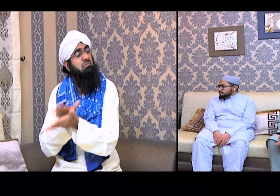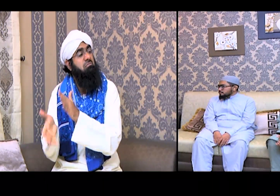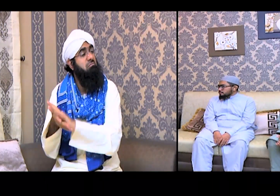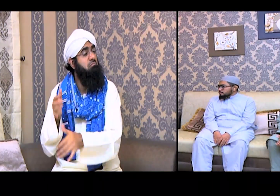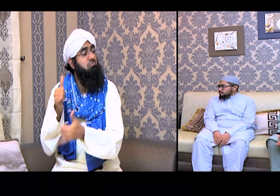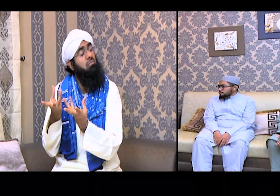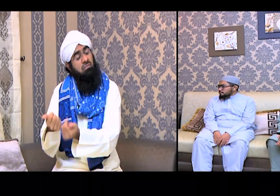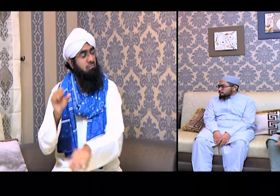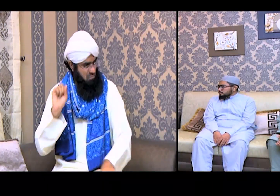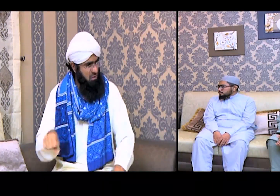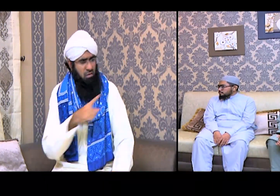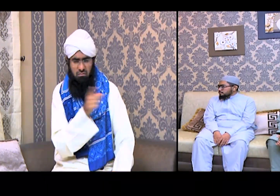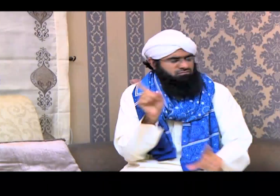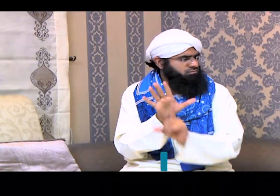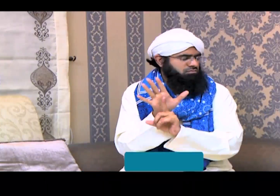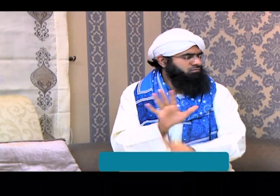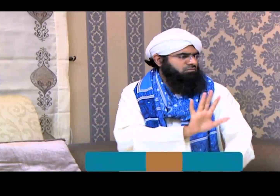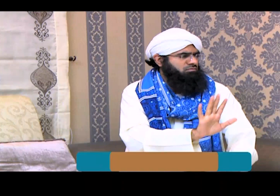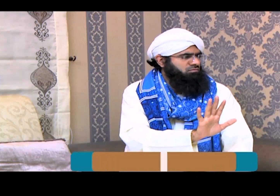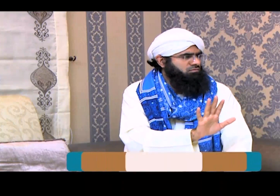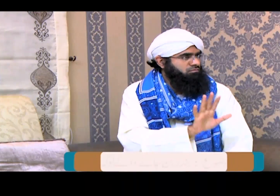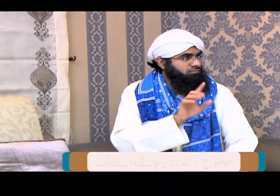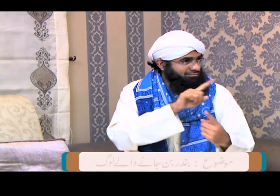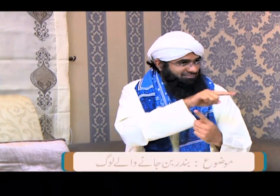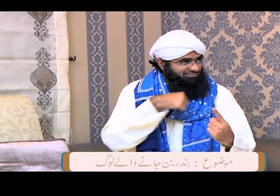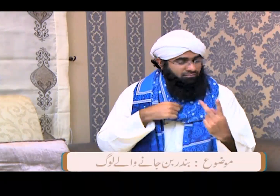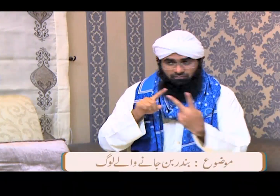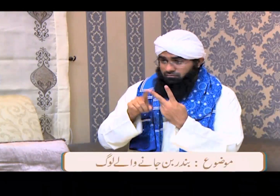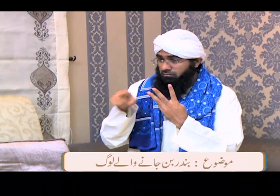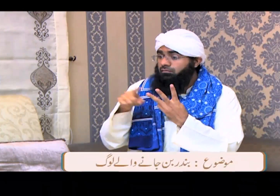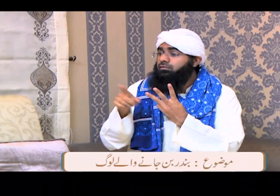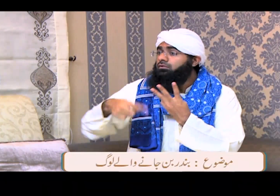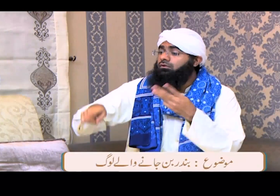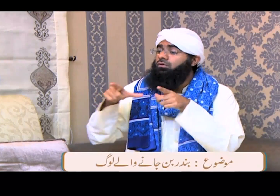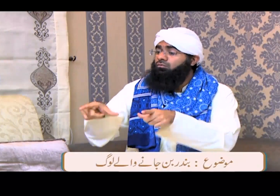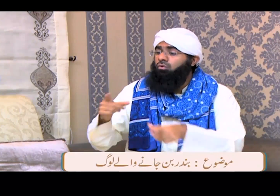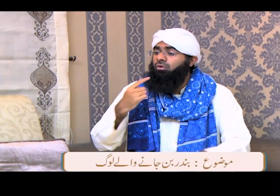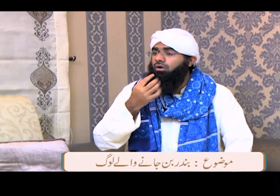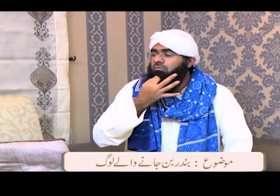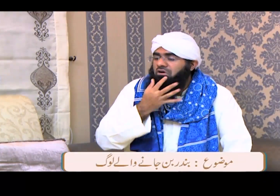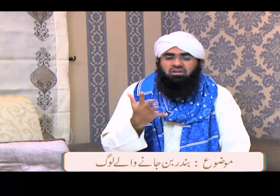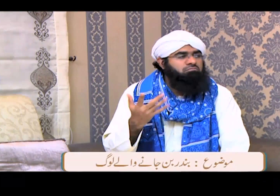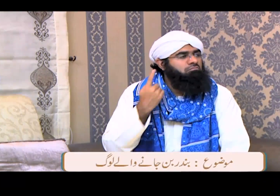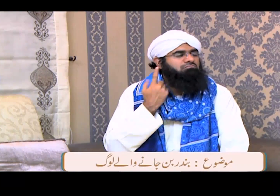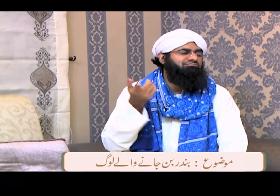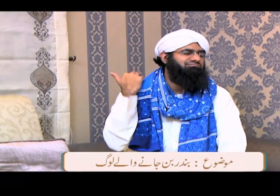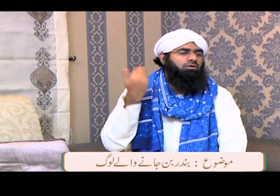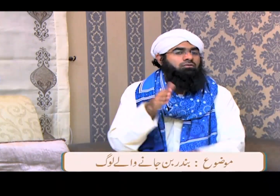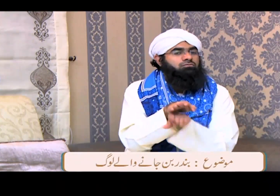انہیں سخت عذاب دینے والا ہے۔ اور ایک گروہ وہ خطا کار لوگ تھے جنہوں نے حکم الہی کی مخالفت کی اور ہفتے کے دن